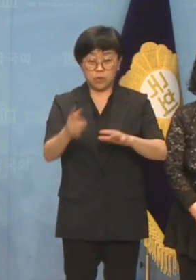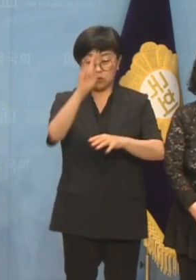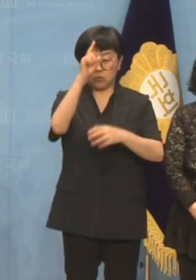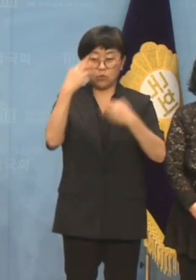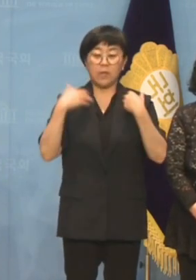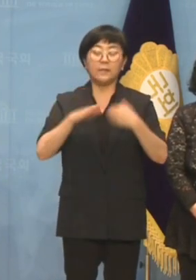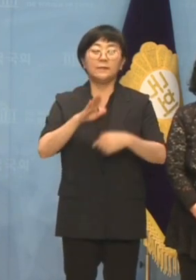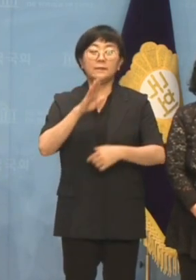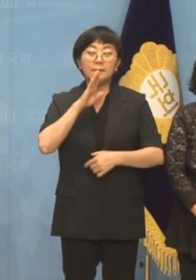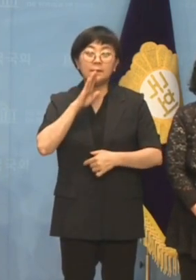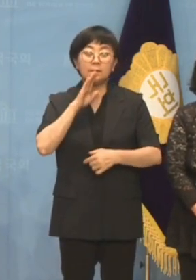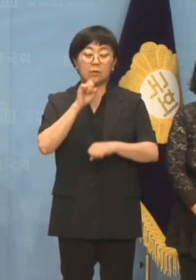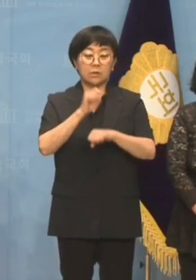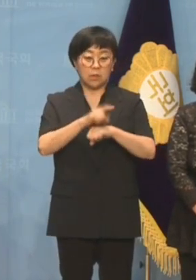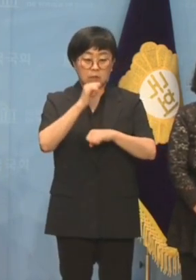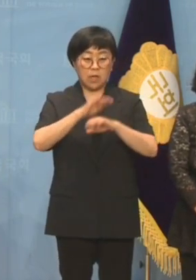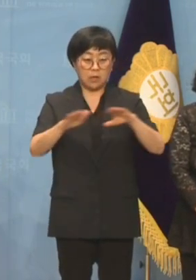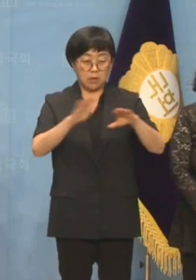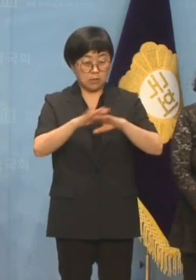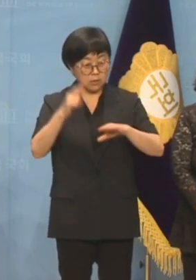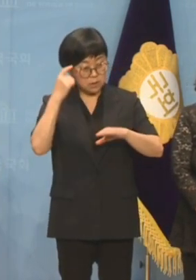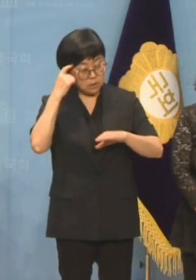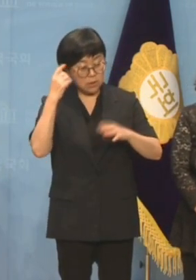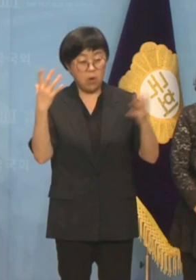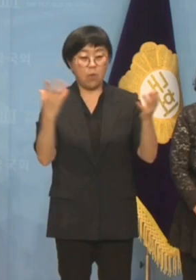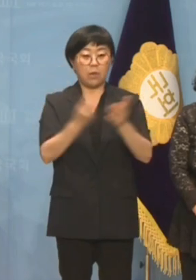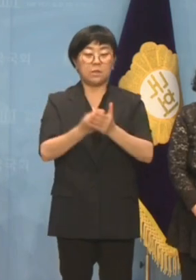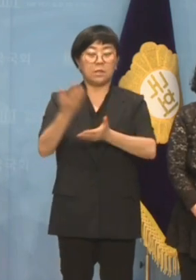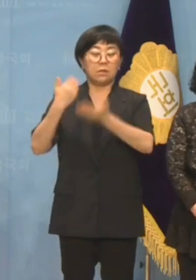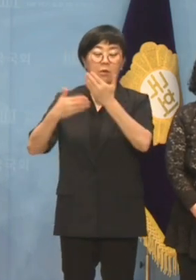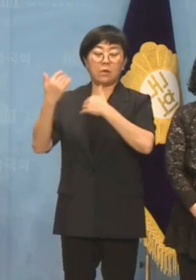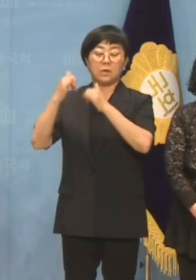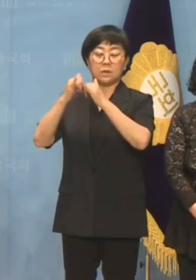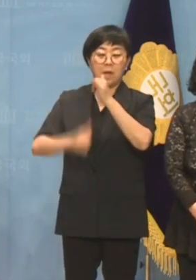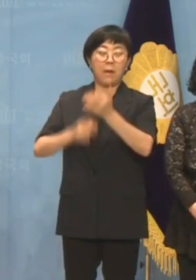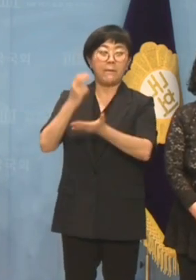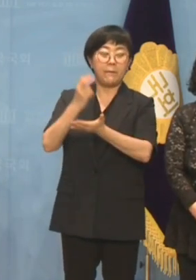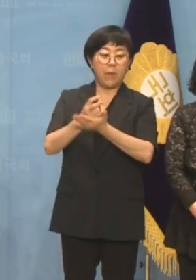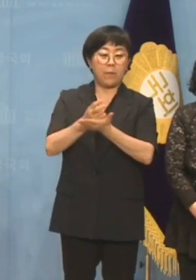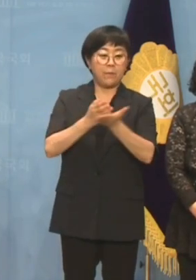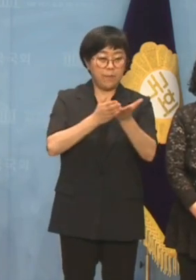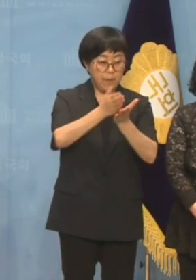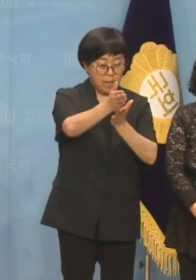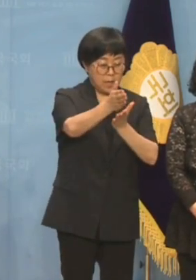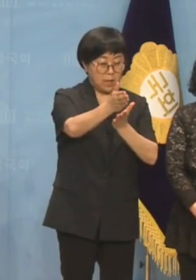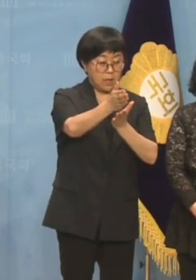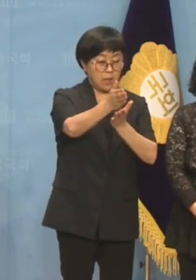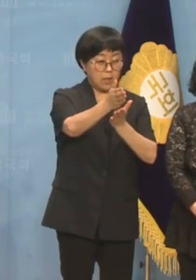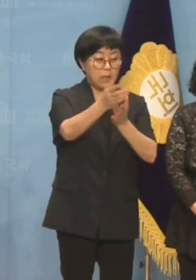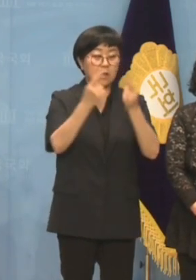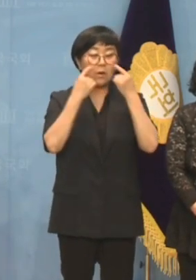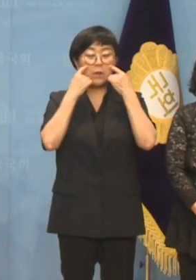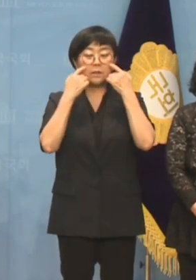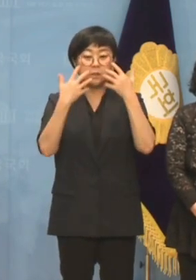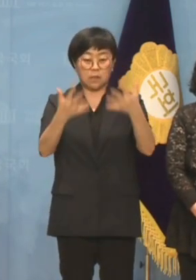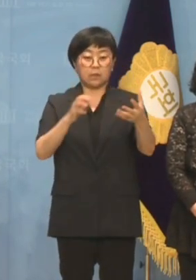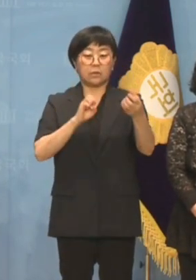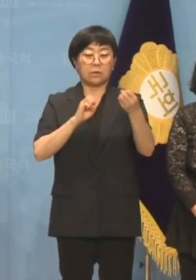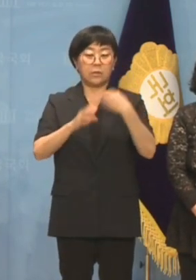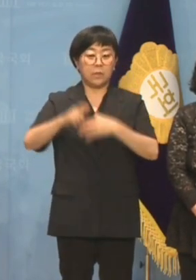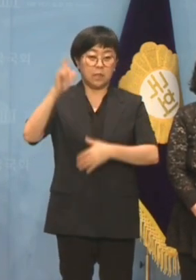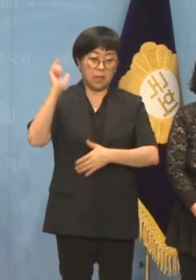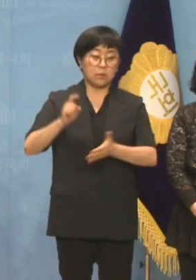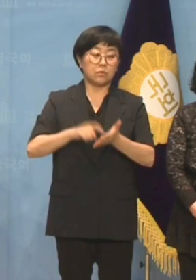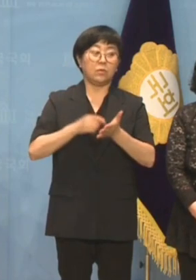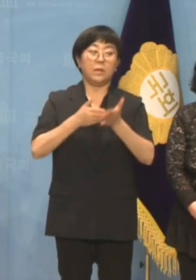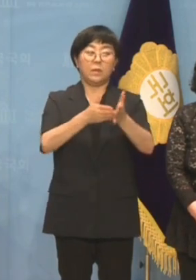정부의 진정성 있는 해결 의지와 완전한 과거사법의 조속한 처리에 대한 확실한 답변을